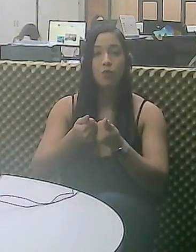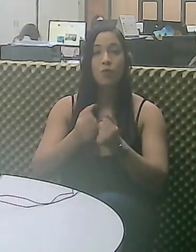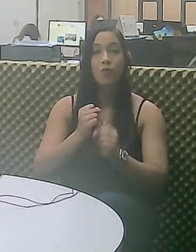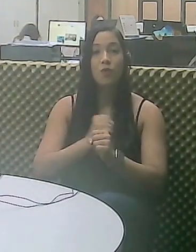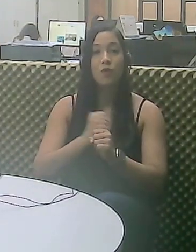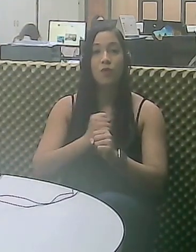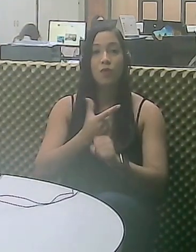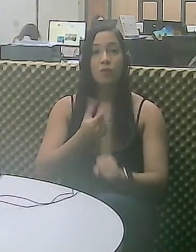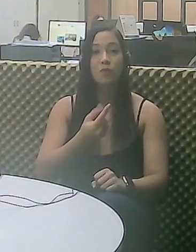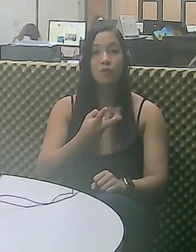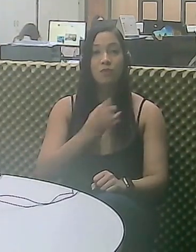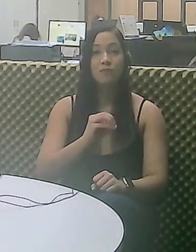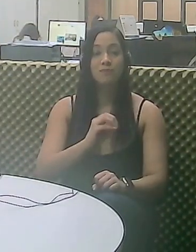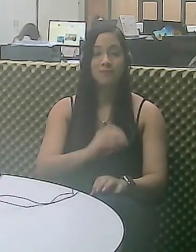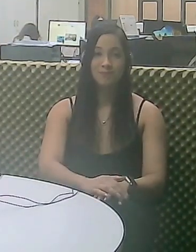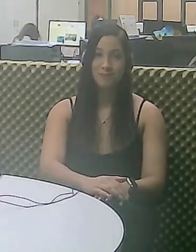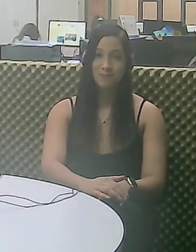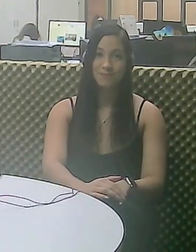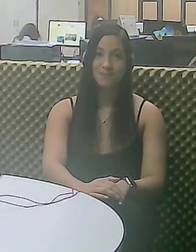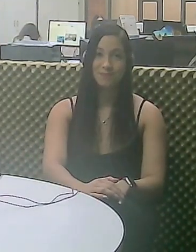ano de 2030.